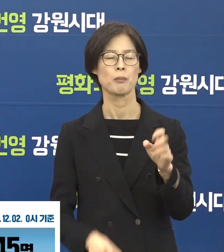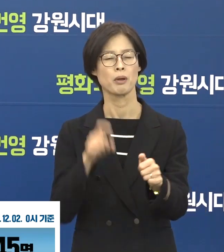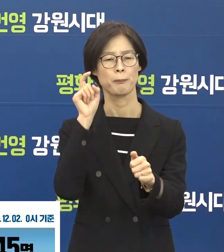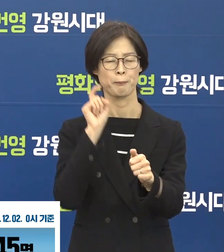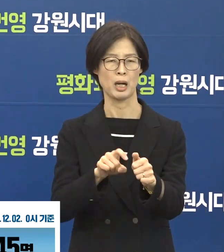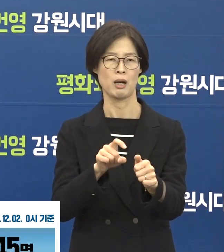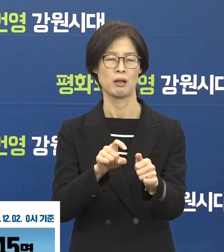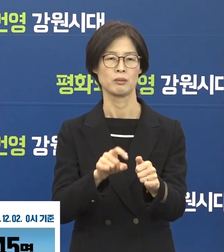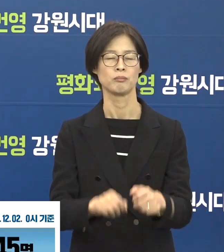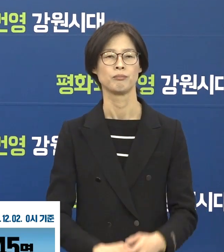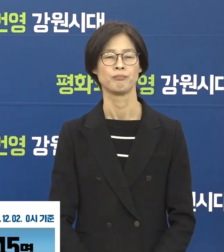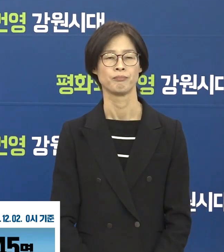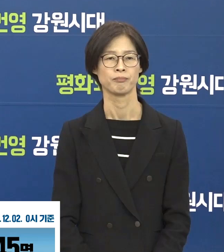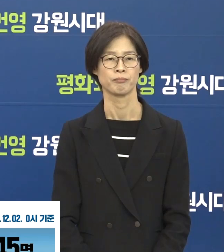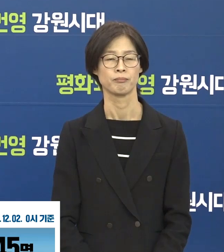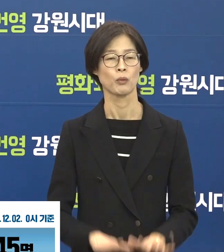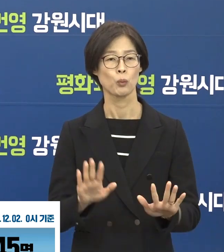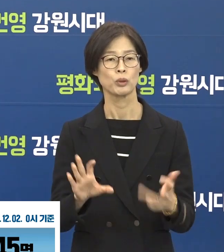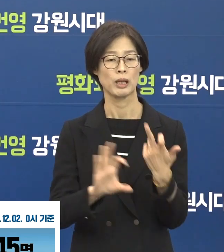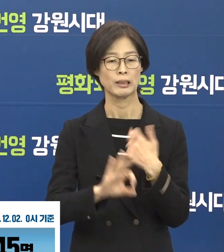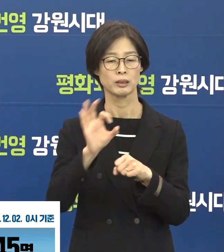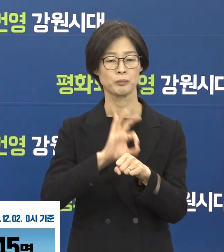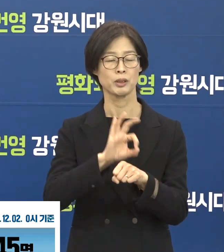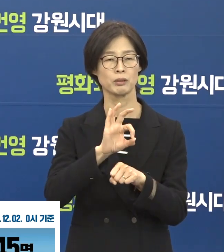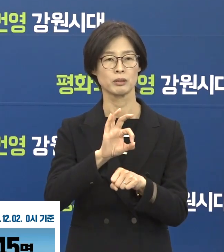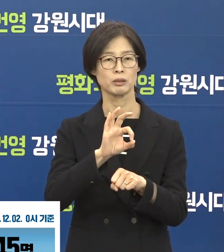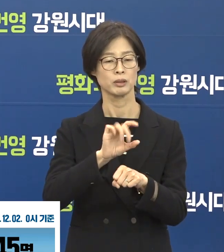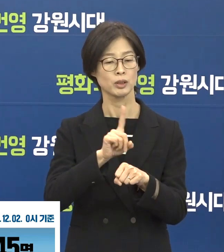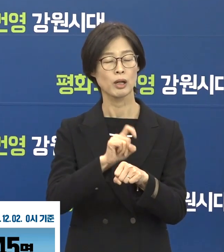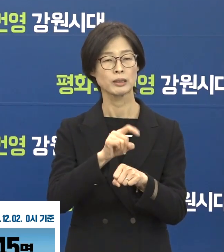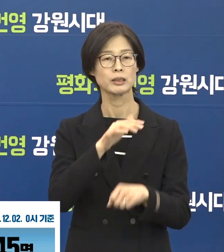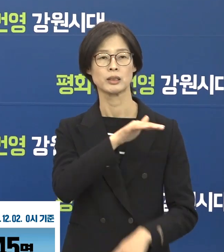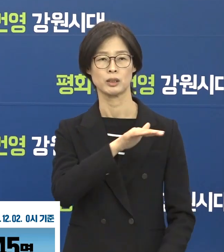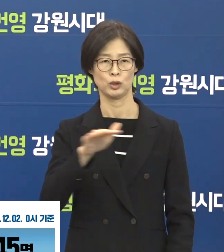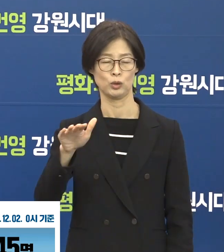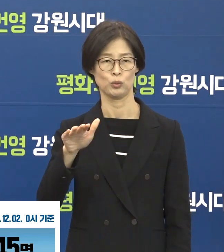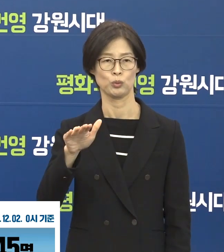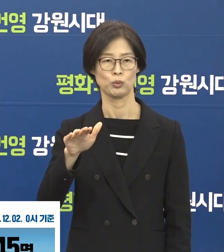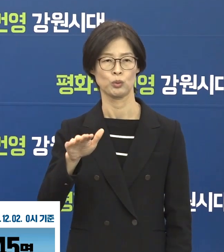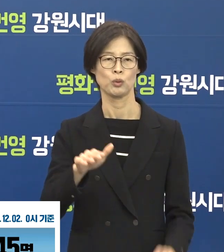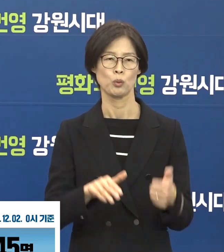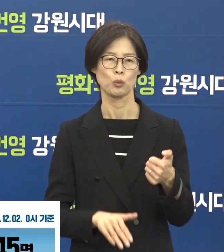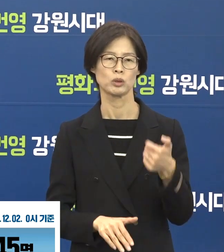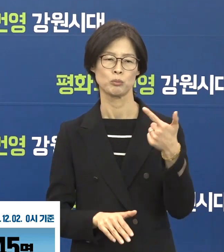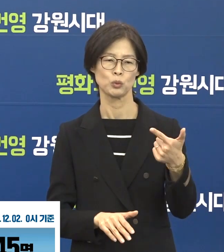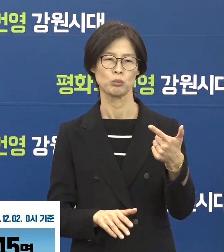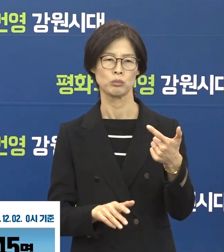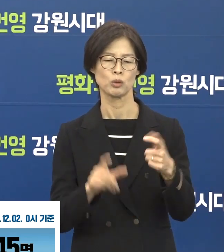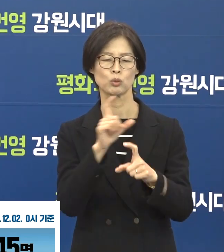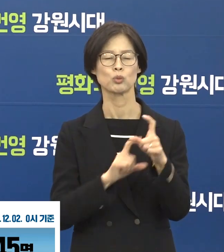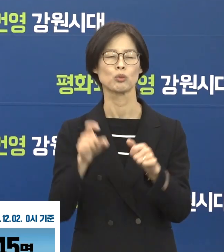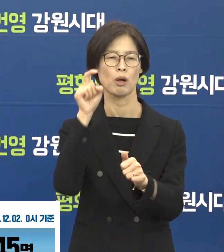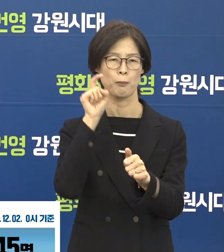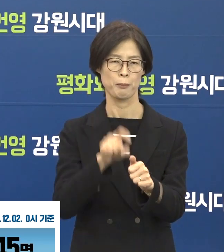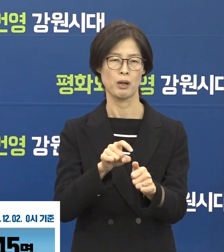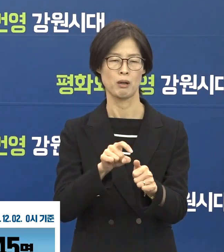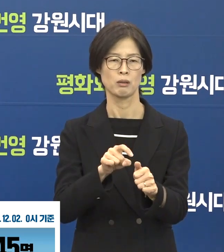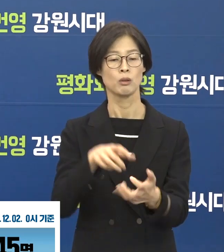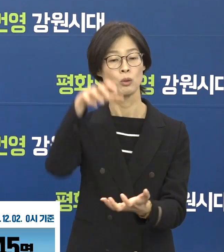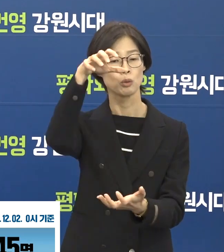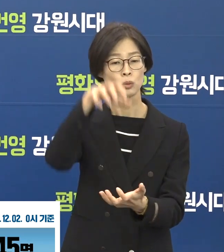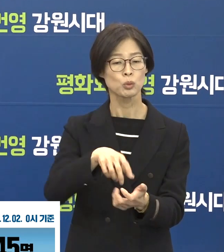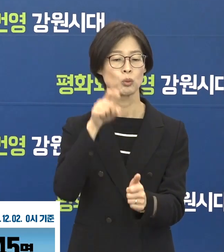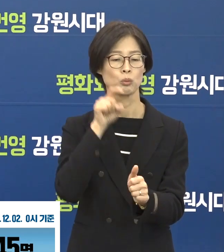신규 확진되었습니다. 오늘 오전 11시 기준으로 56명이 추가되어